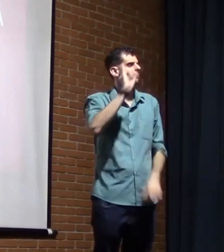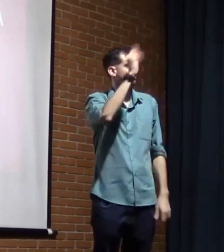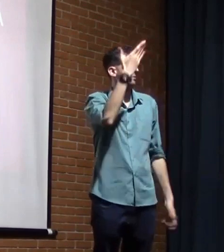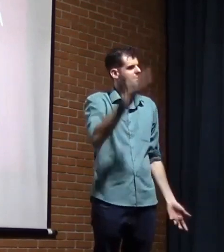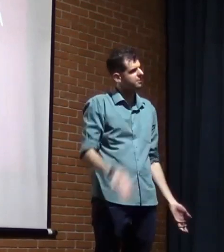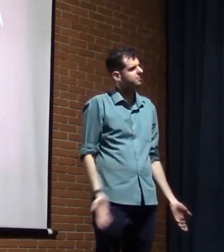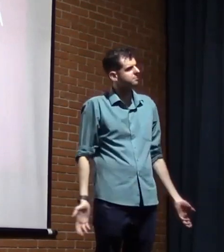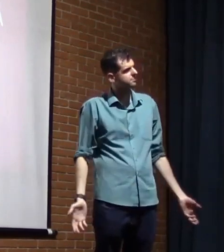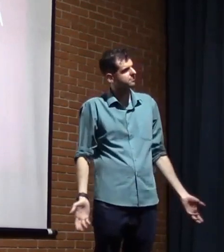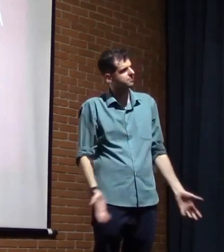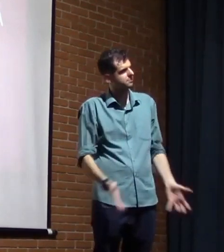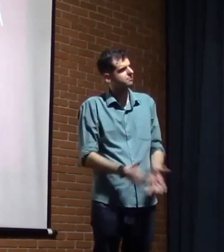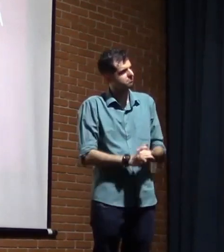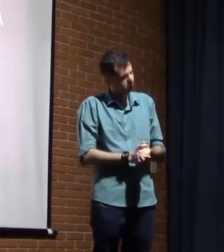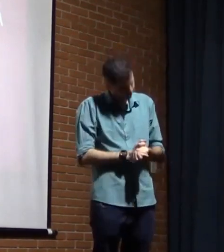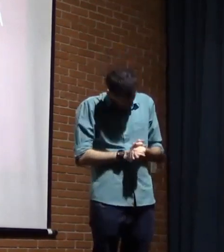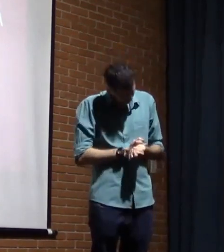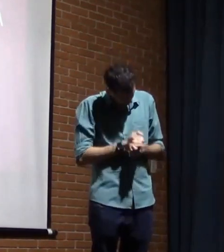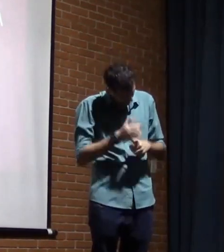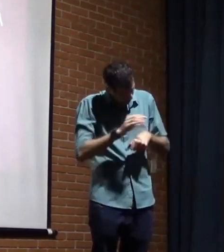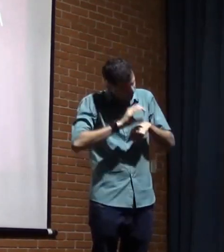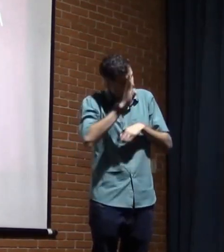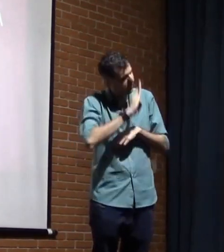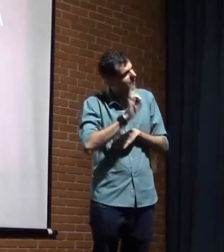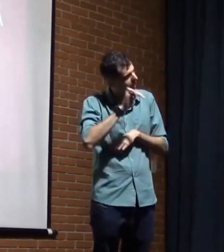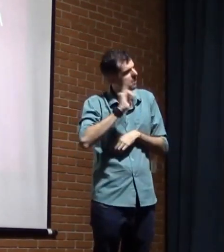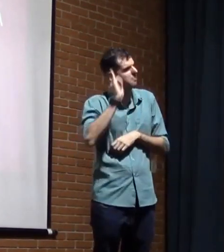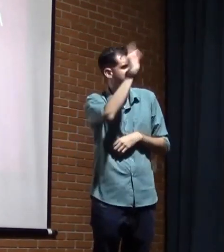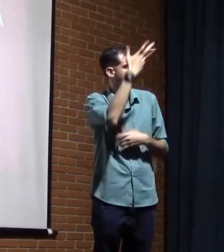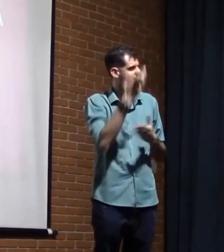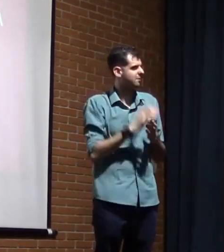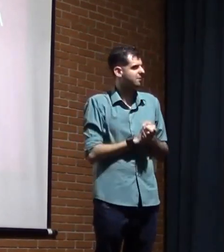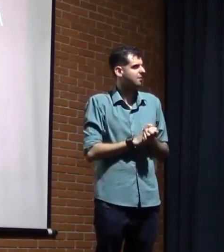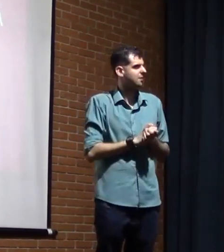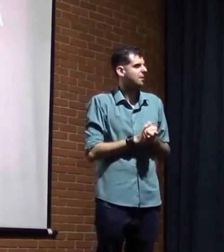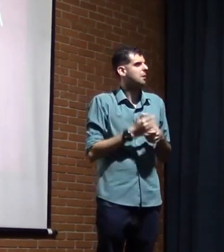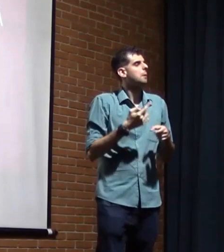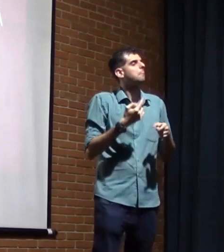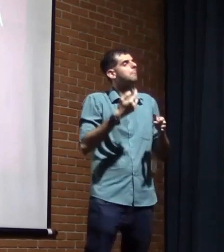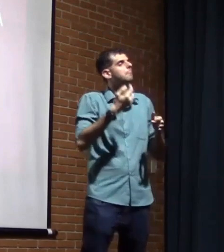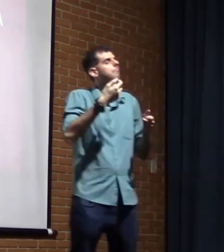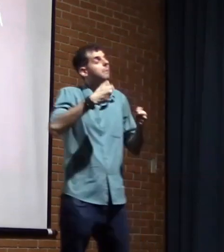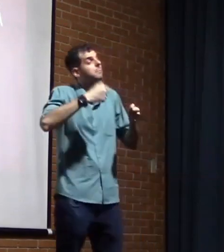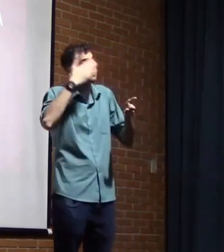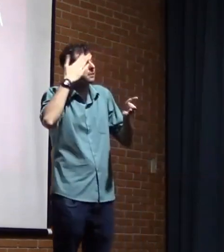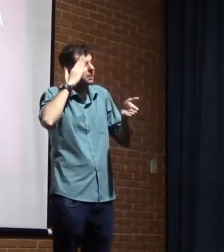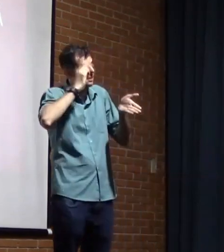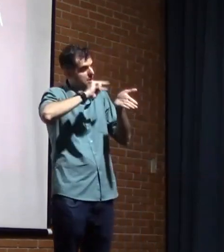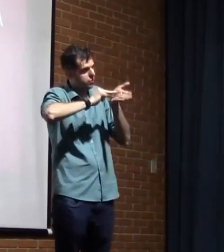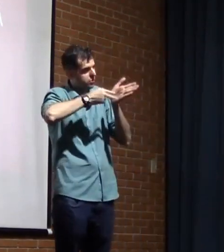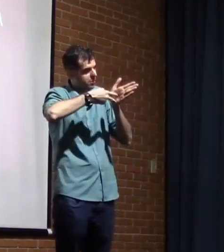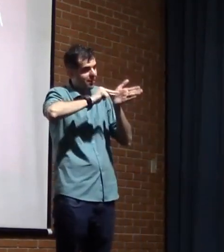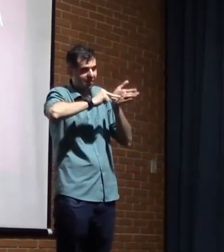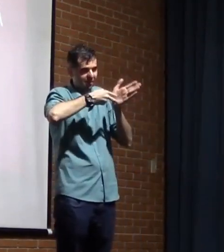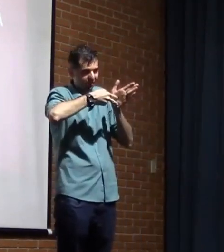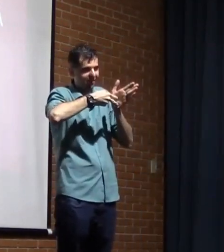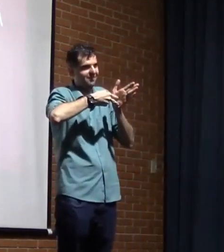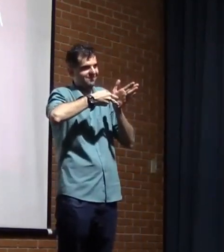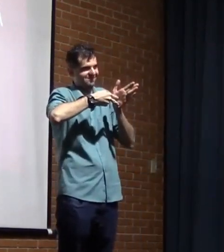Agora, ainda voltando, falando sobre a questão da Constituição Brasileira Federal, a gente sabe que ela realmente é muito importante, né? A gente precisa entender